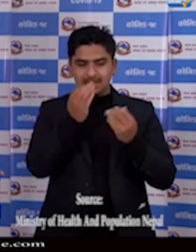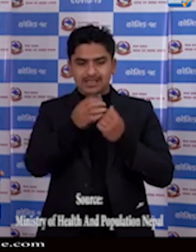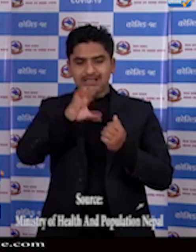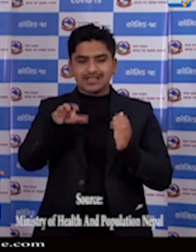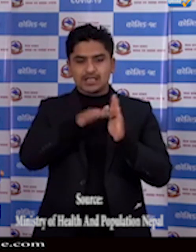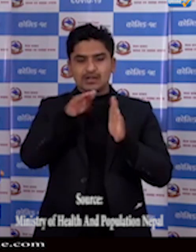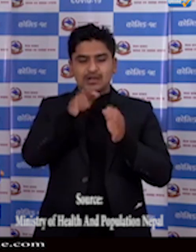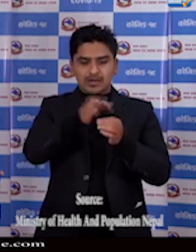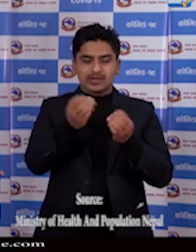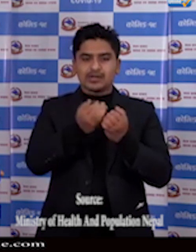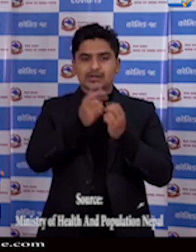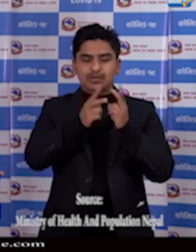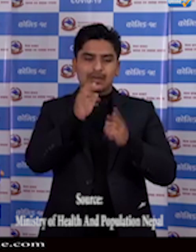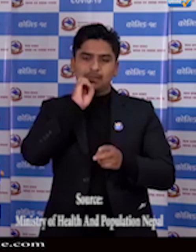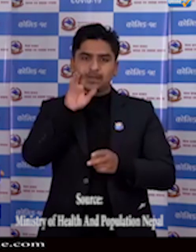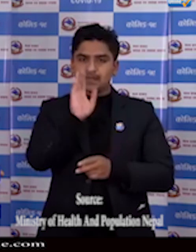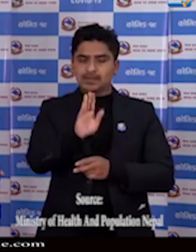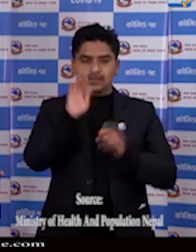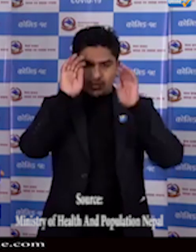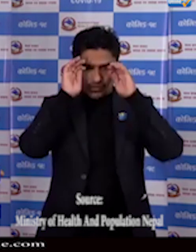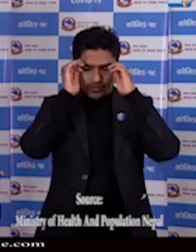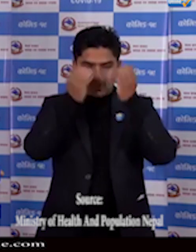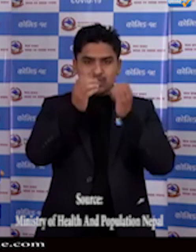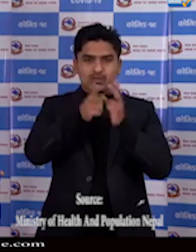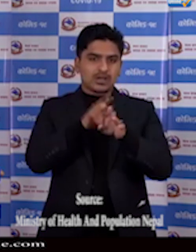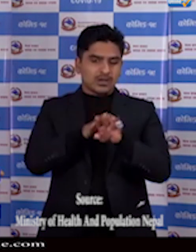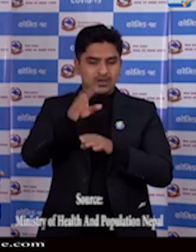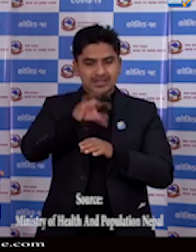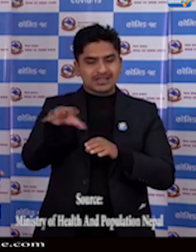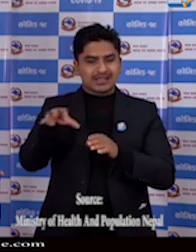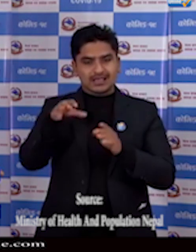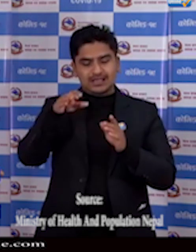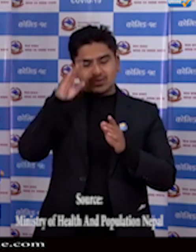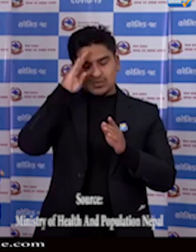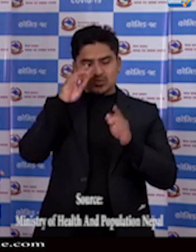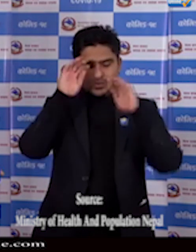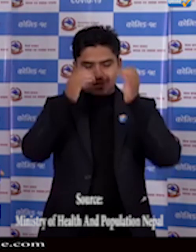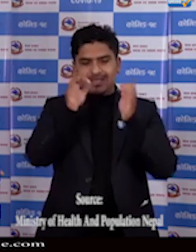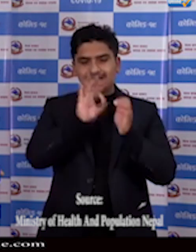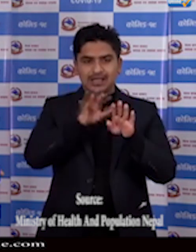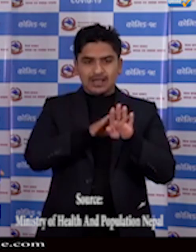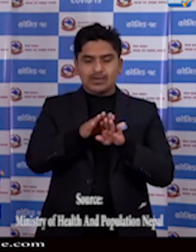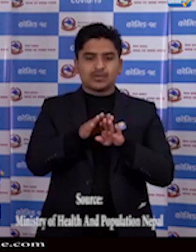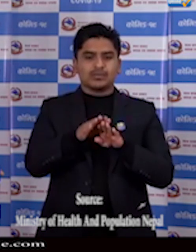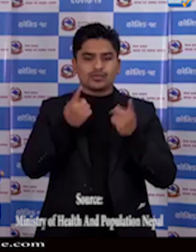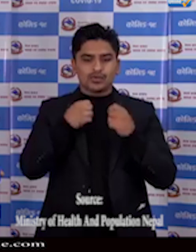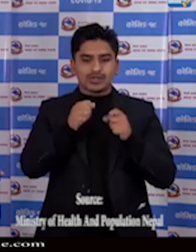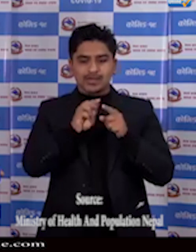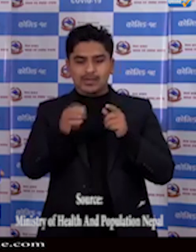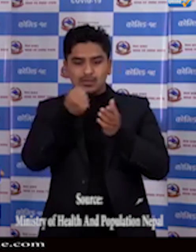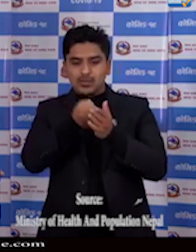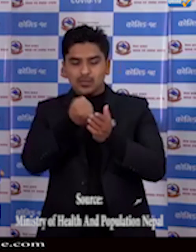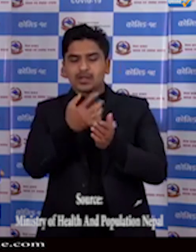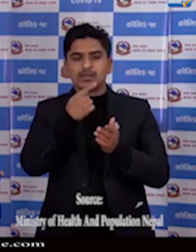तहले व्यवस्थापन गर्ने कुरा हामीले गरेका छौँ, सुरक्षाको कुरा स्थानीय सुरक्षाका निकायहरू र स्वास्थ्यको मापदण्ड पुगे नपुगेको